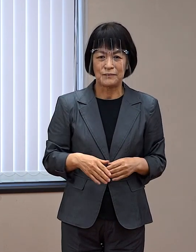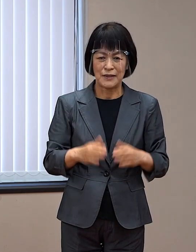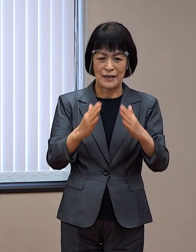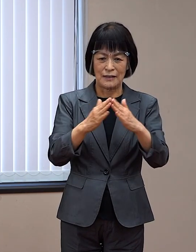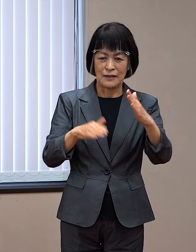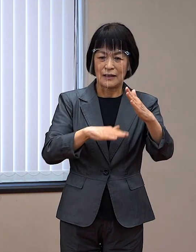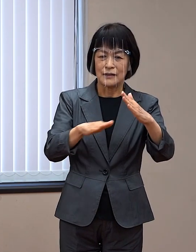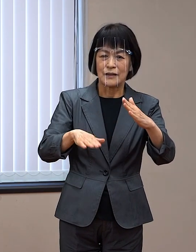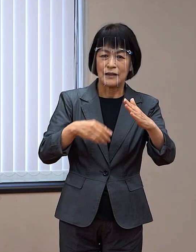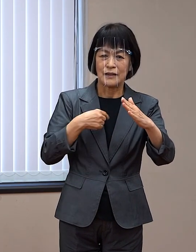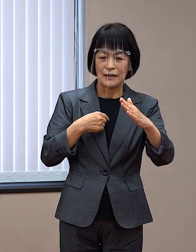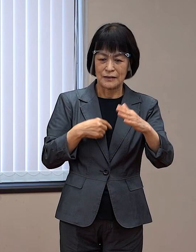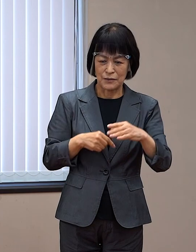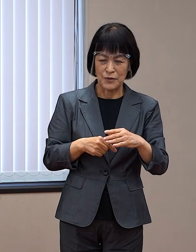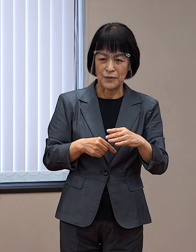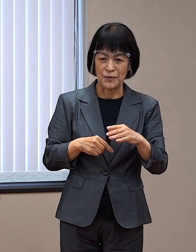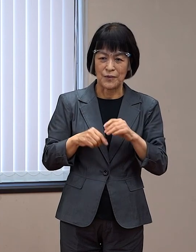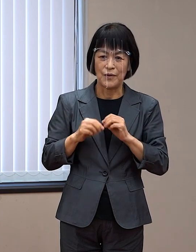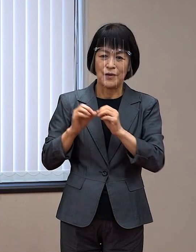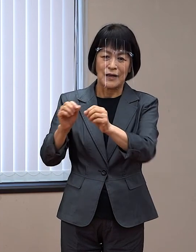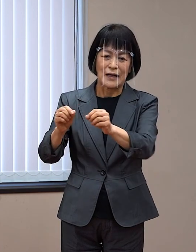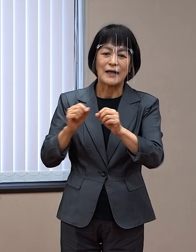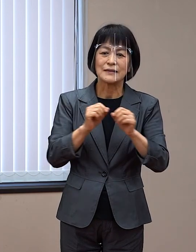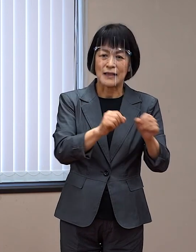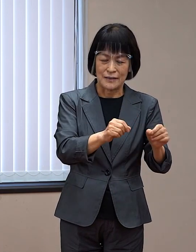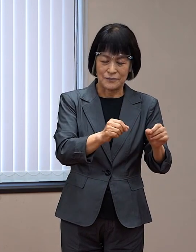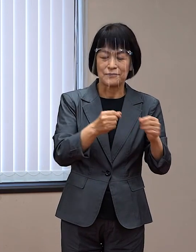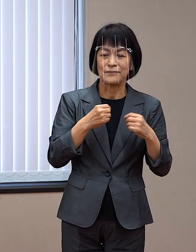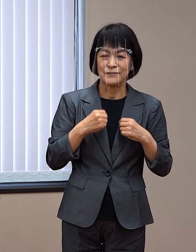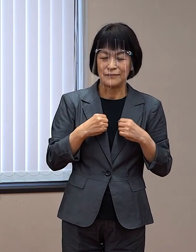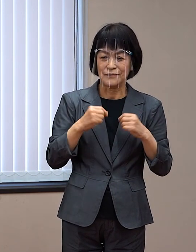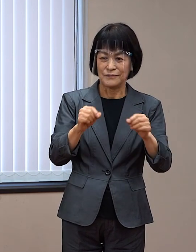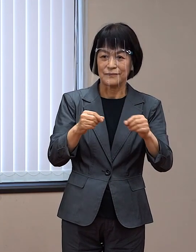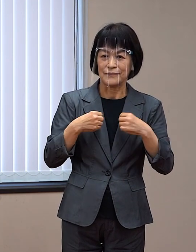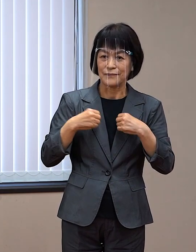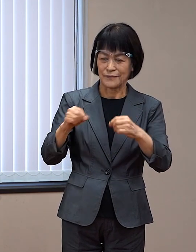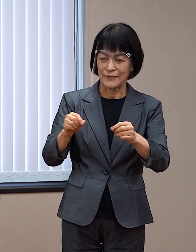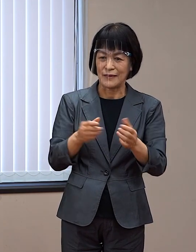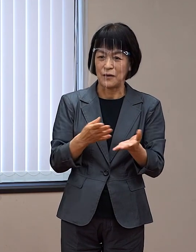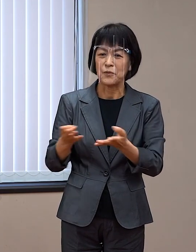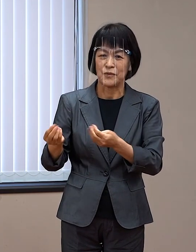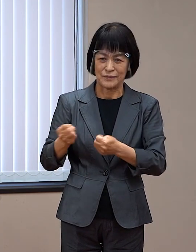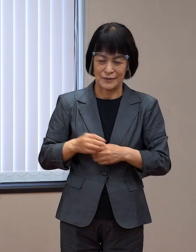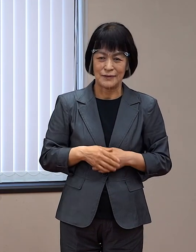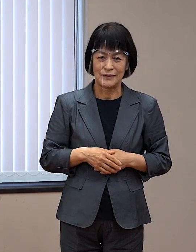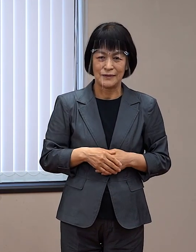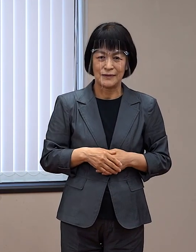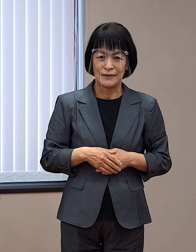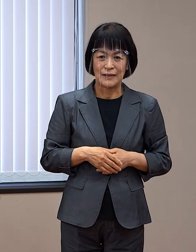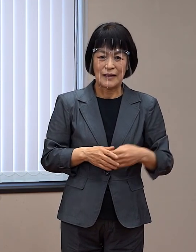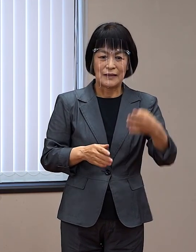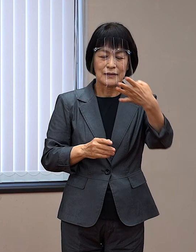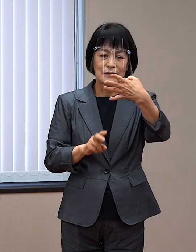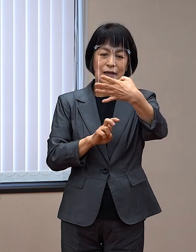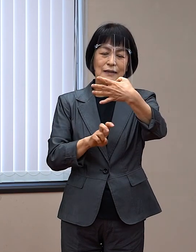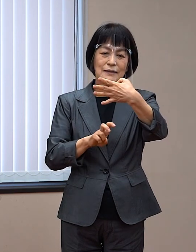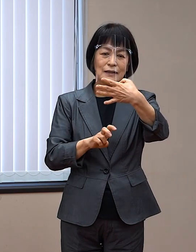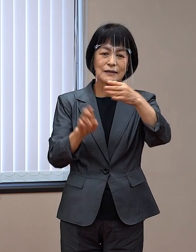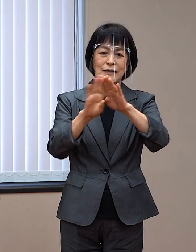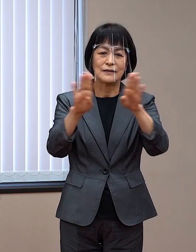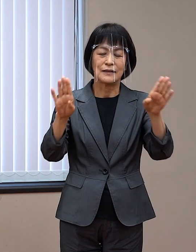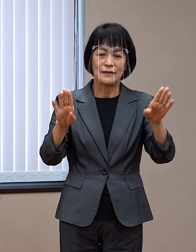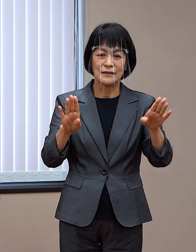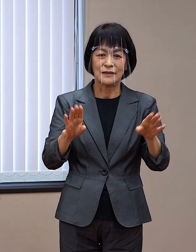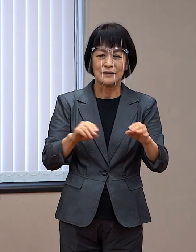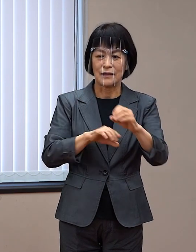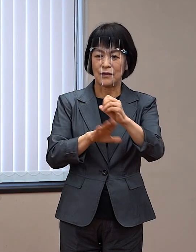内での感染につながるケースも見受けられる状況にあります。4月20日に開催した新型コロナ